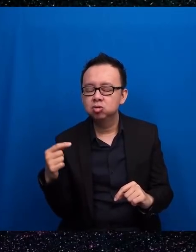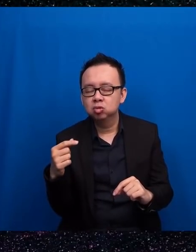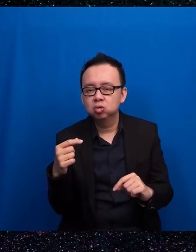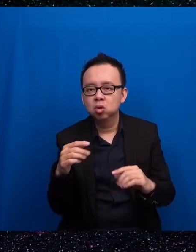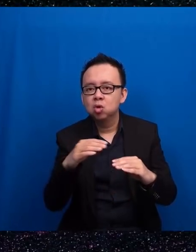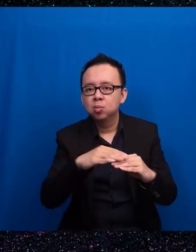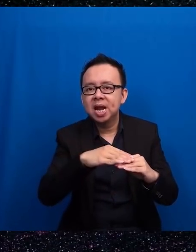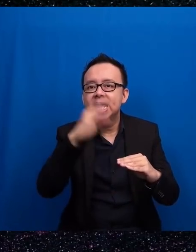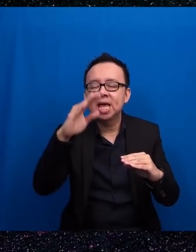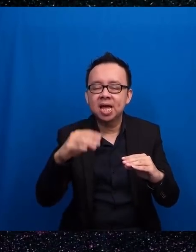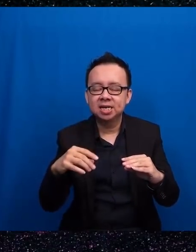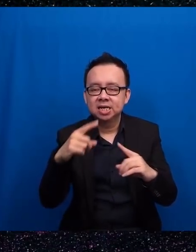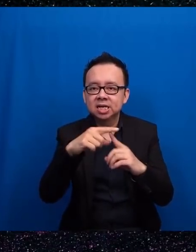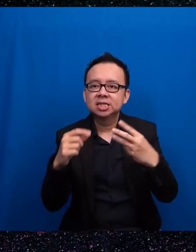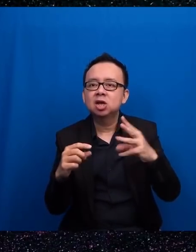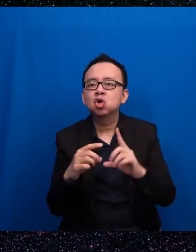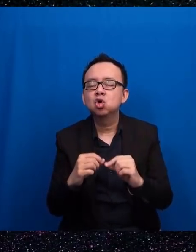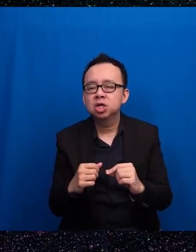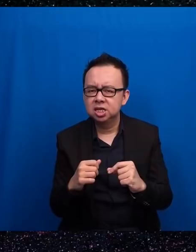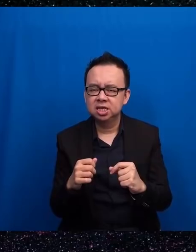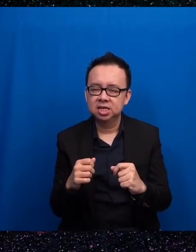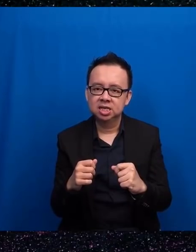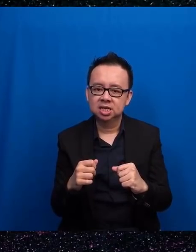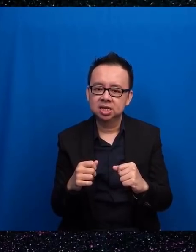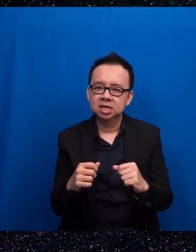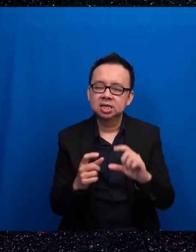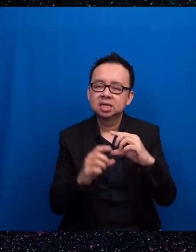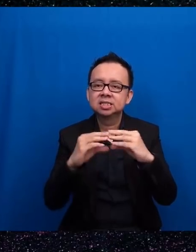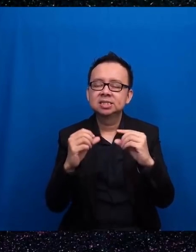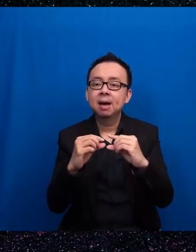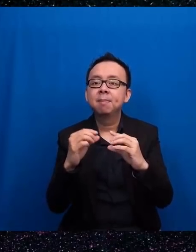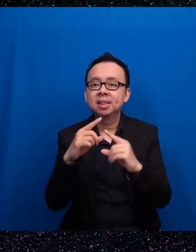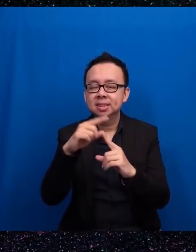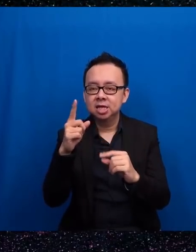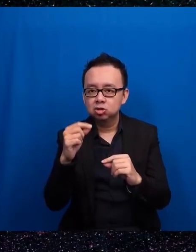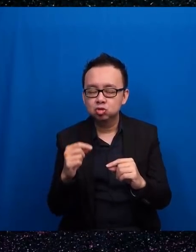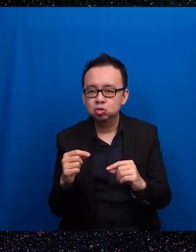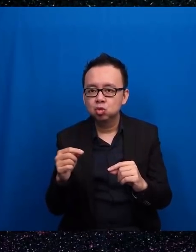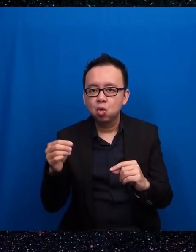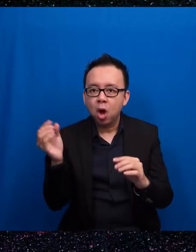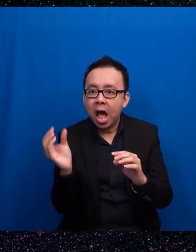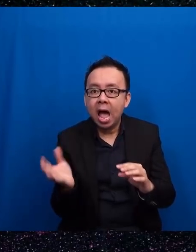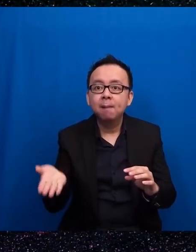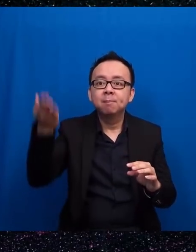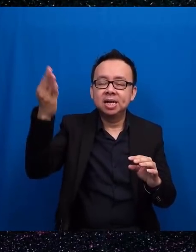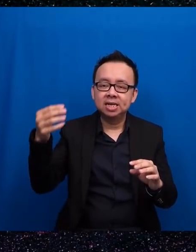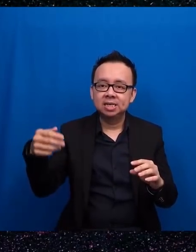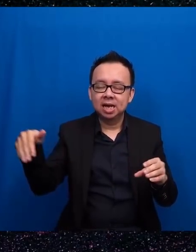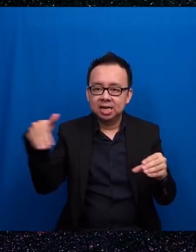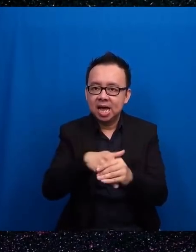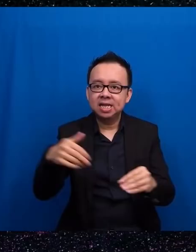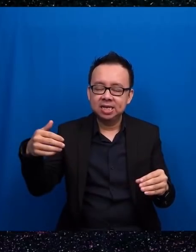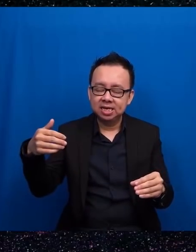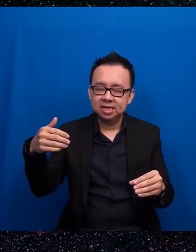upgrade teknologinya dengan yang lebih mahal gadgetnya. Sabat itu adalah upgrade dari dalam. Disebut